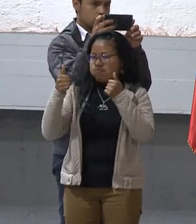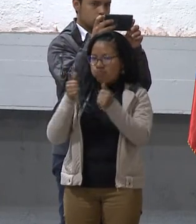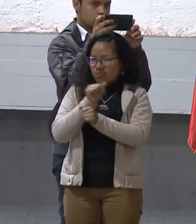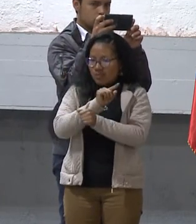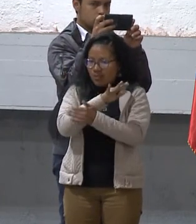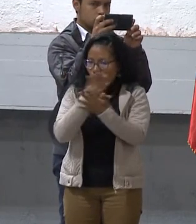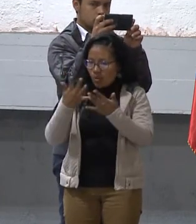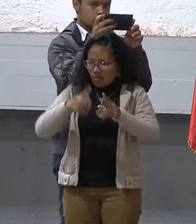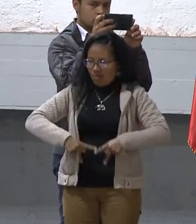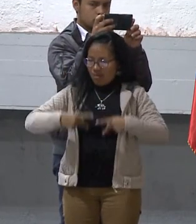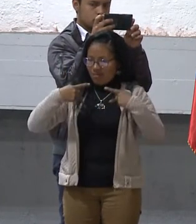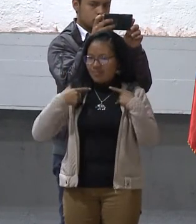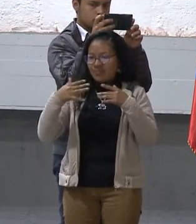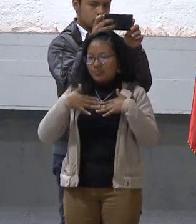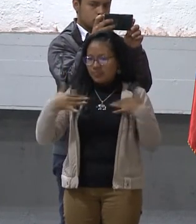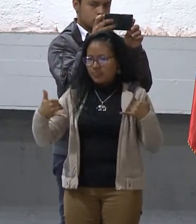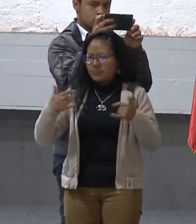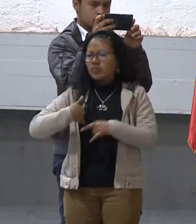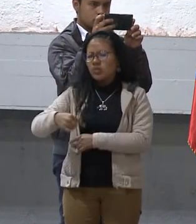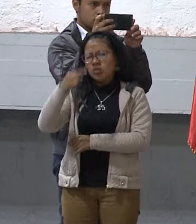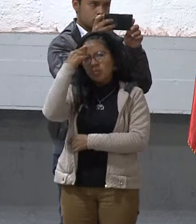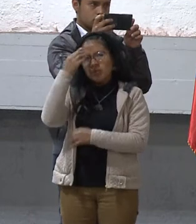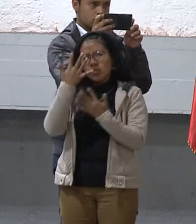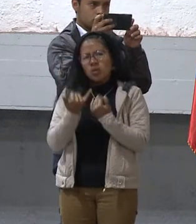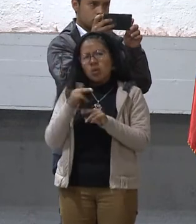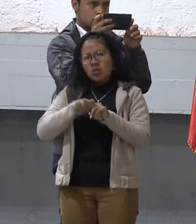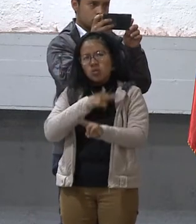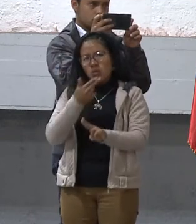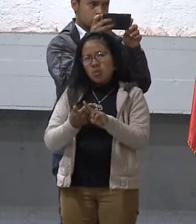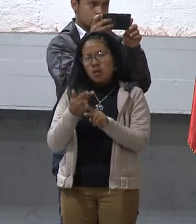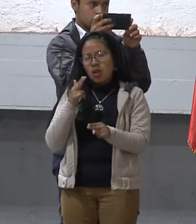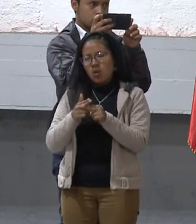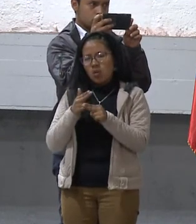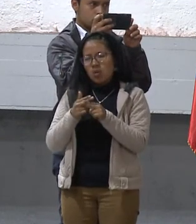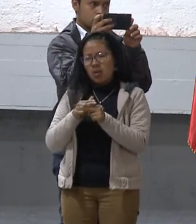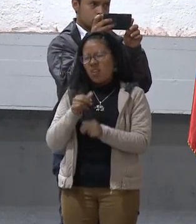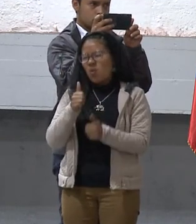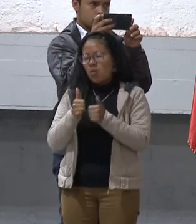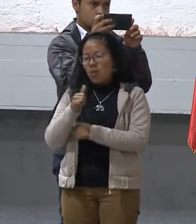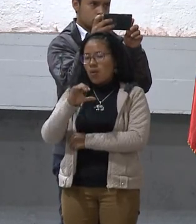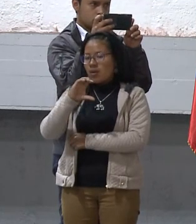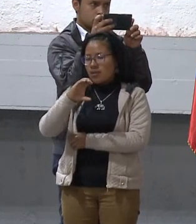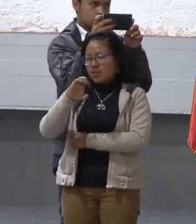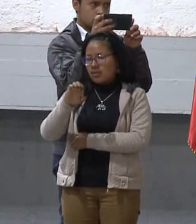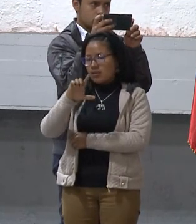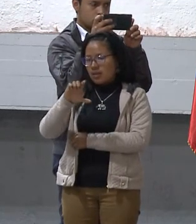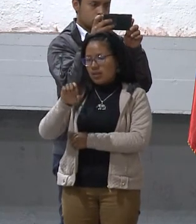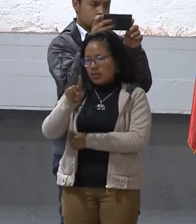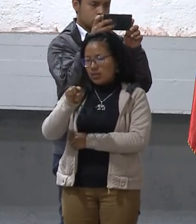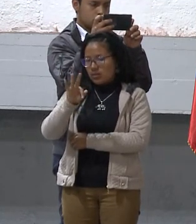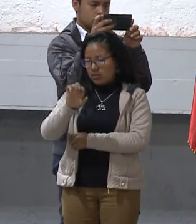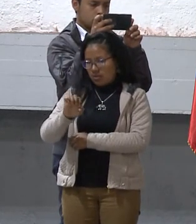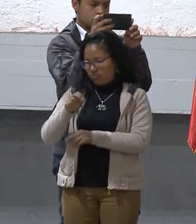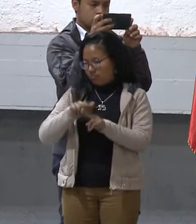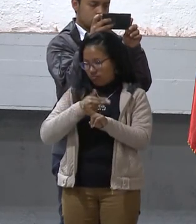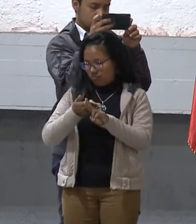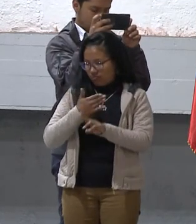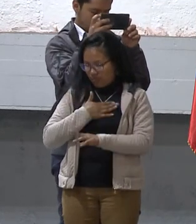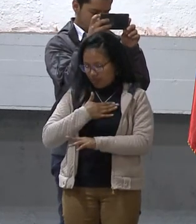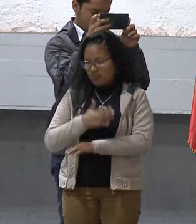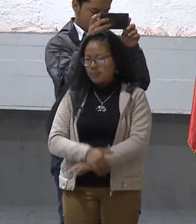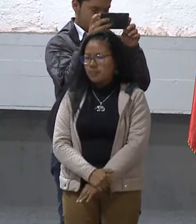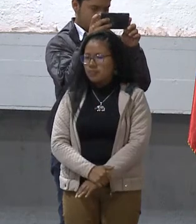vez que pienso en ello me viene a la cabeza el nombre de mi sobrina celeste y como se trata de pensar la universidad